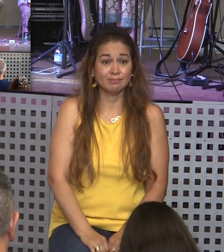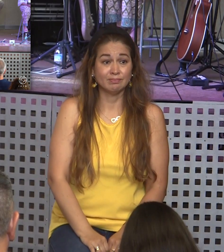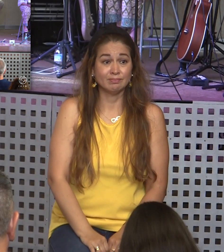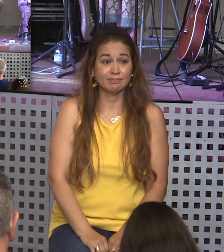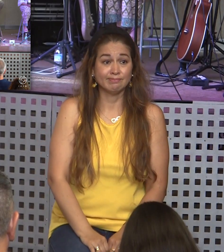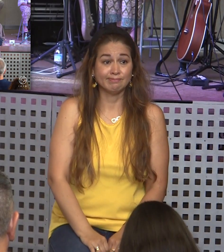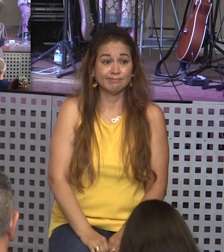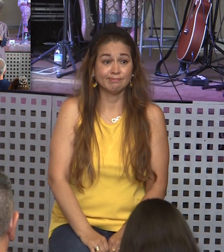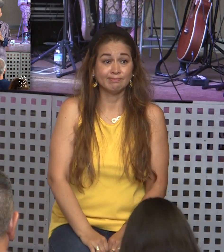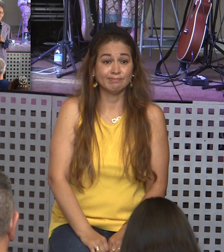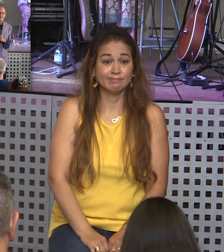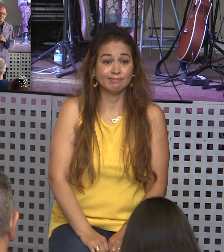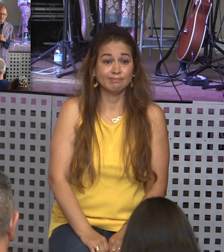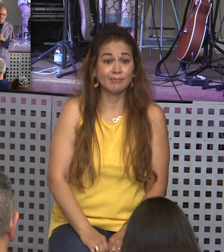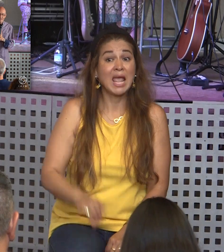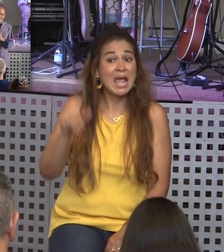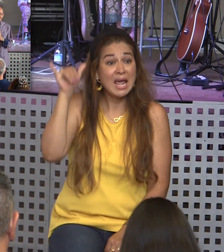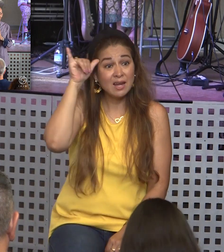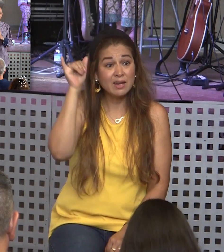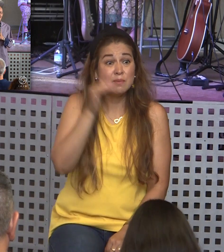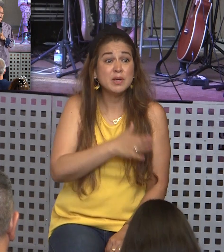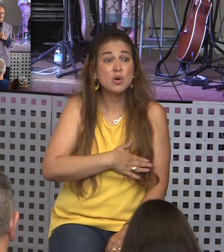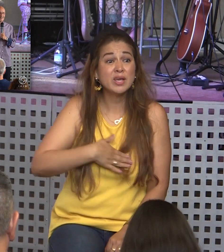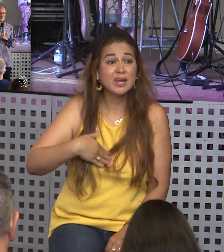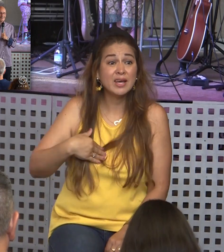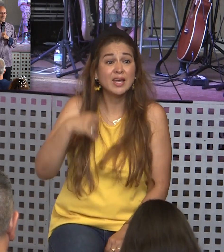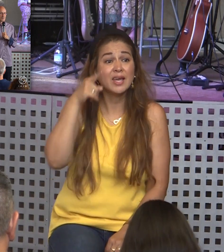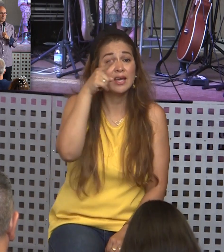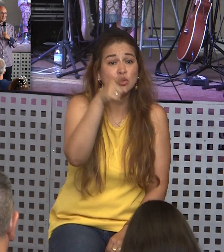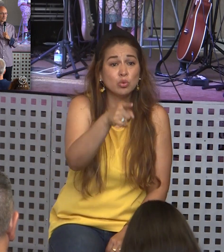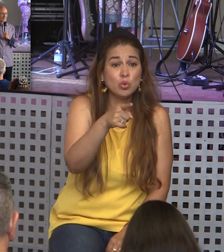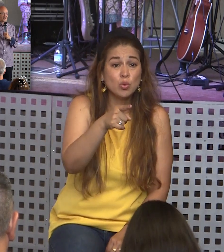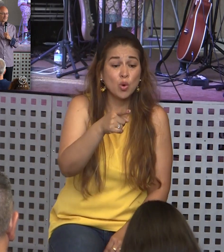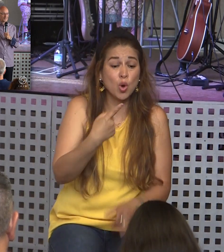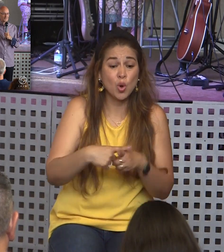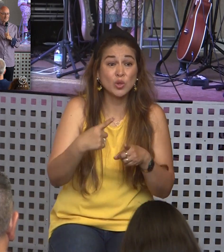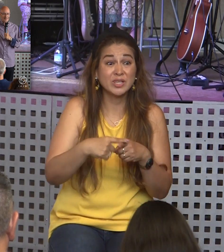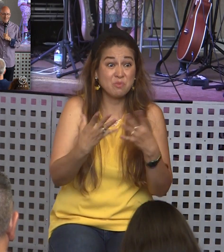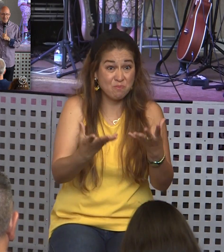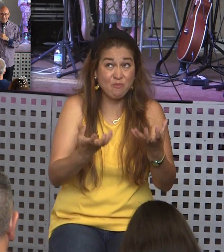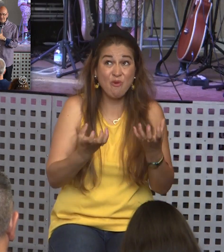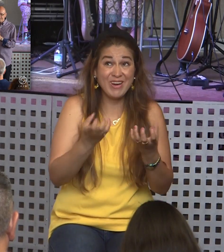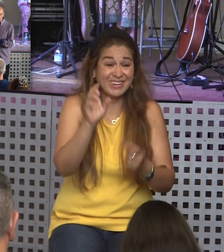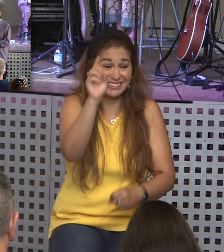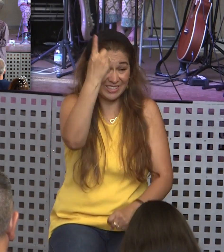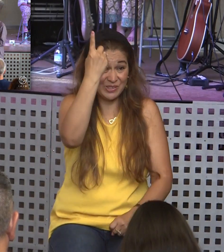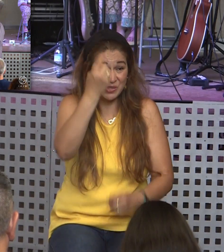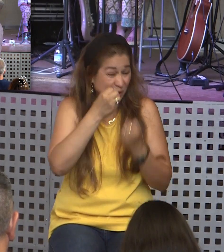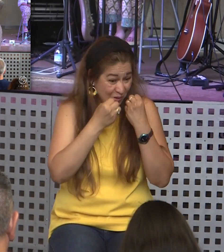que obtengamos los beneficios de la era del Espíritu Santo.